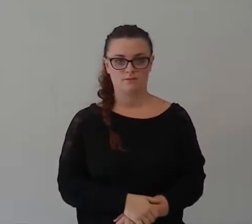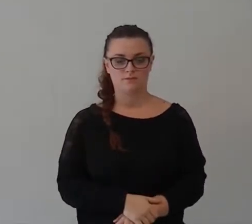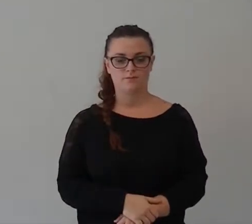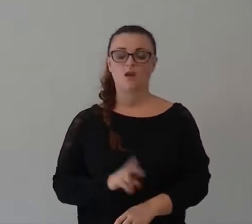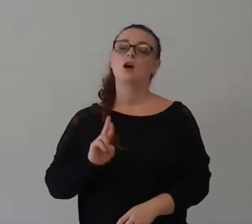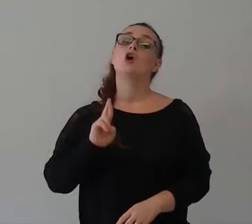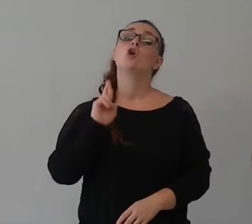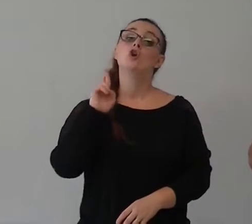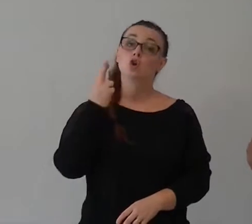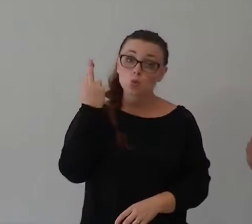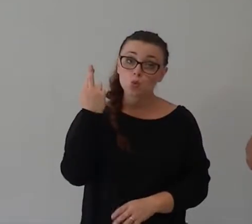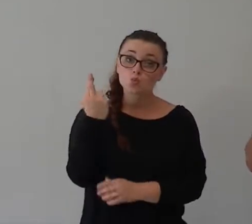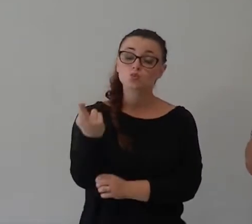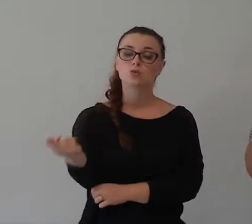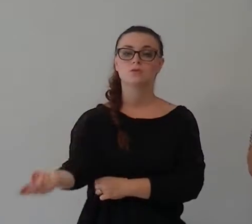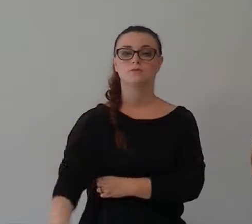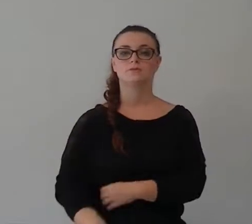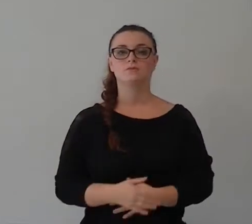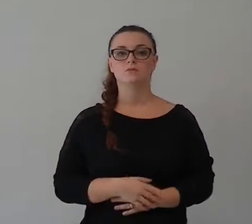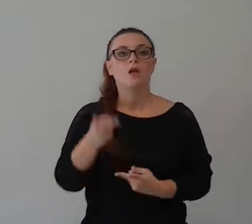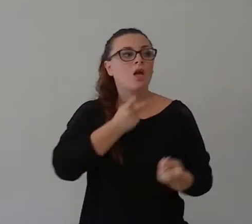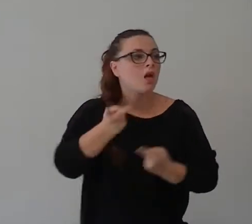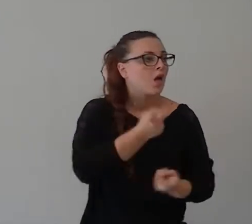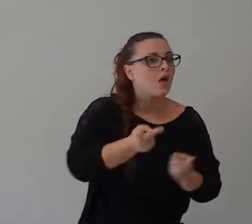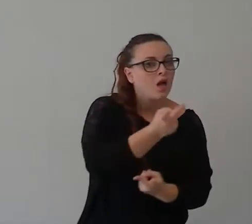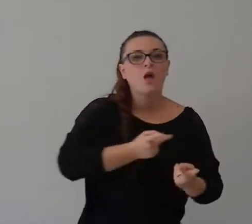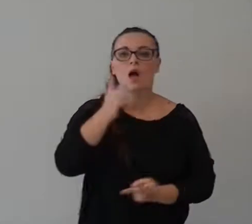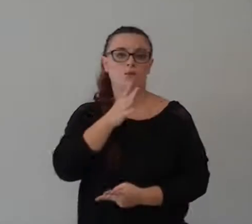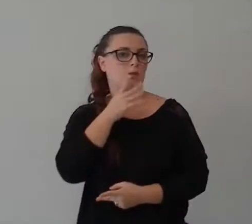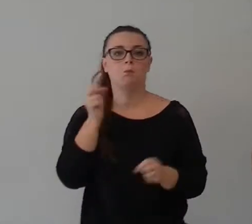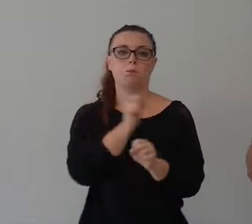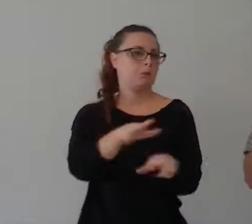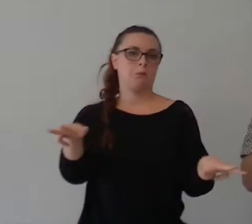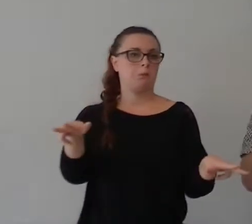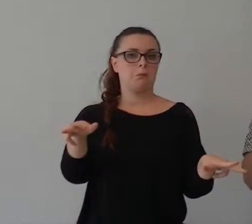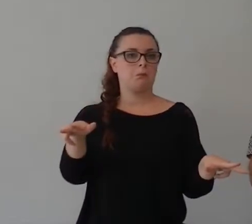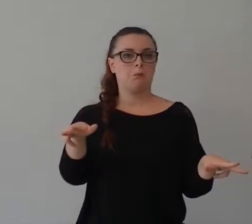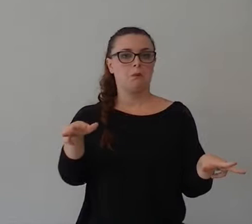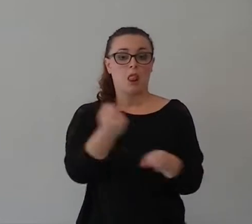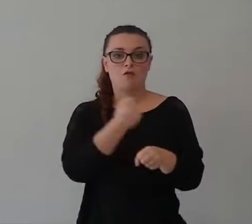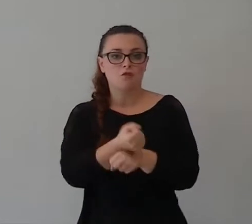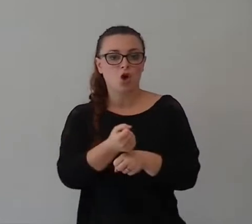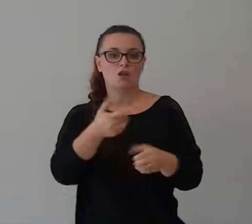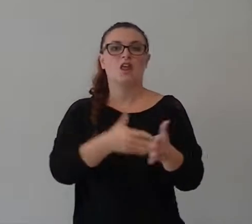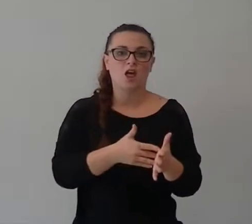Ruth non avrebbe più dovuto cercare l'acqua, per cui interrompe il suo lavoro